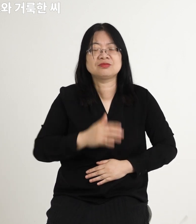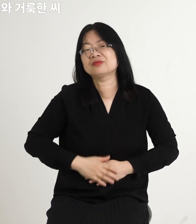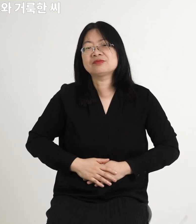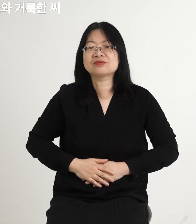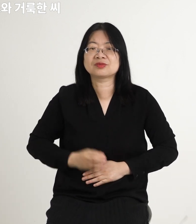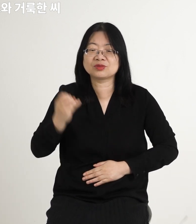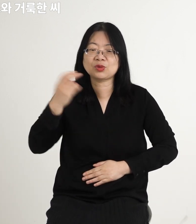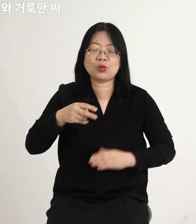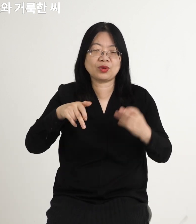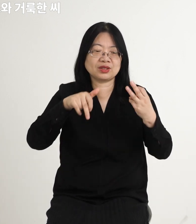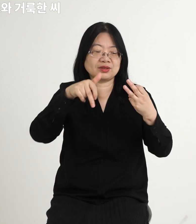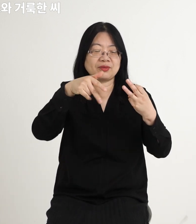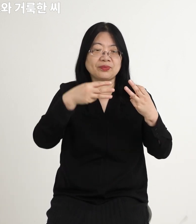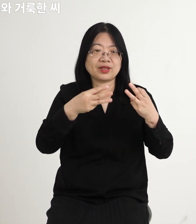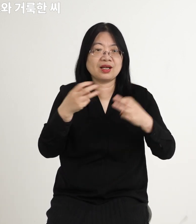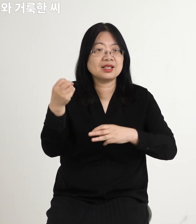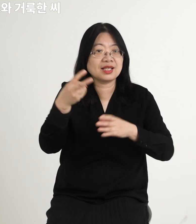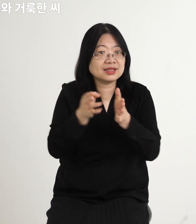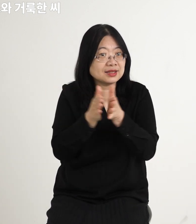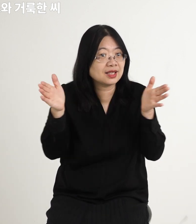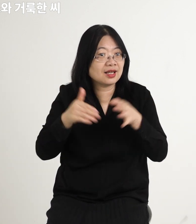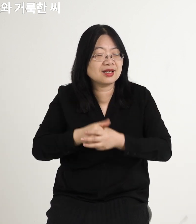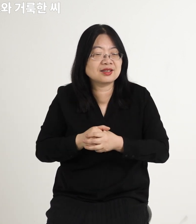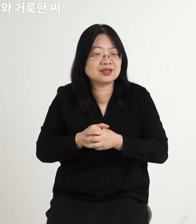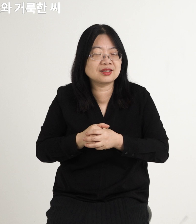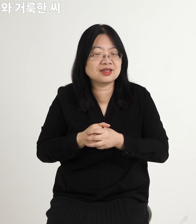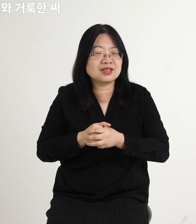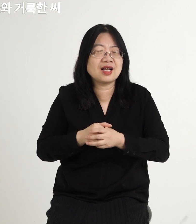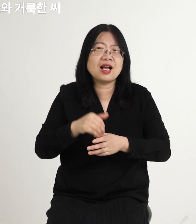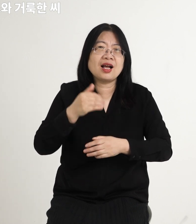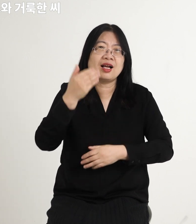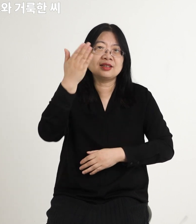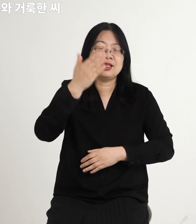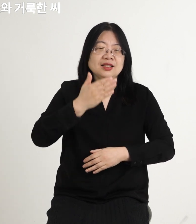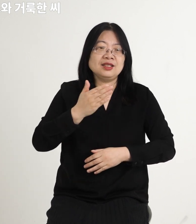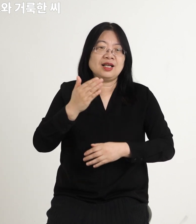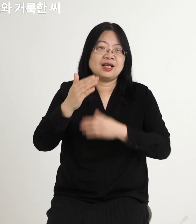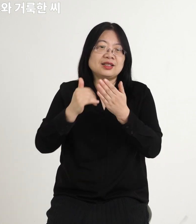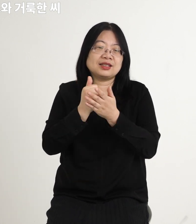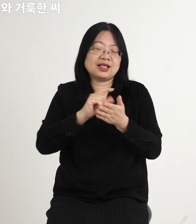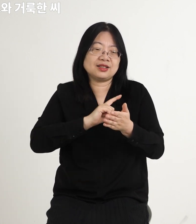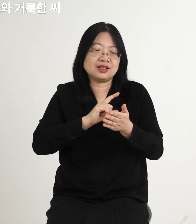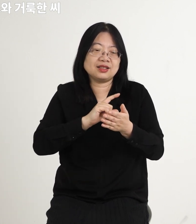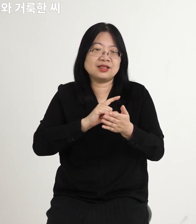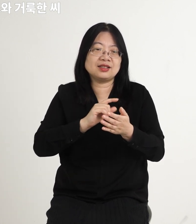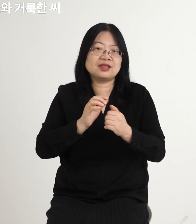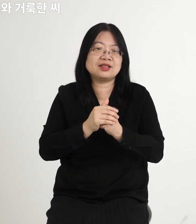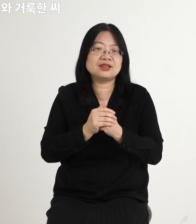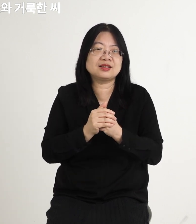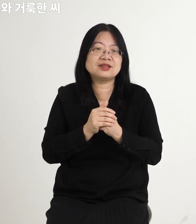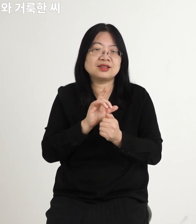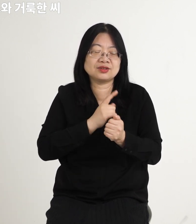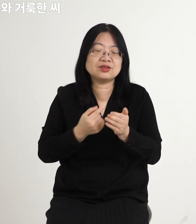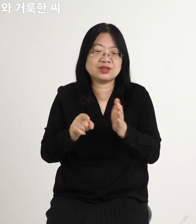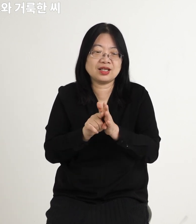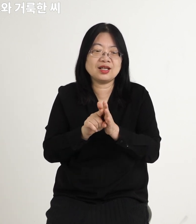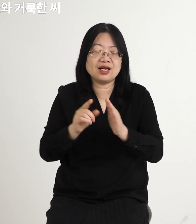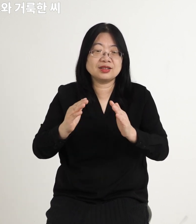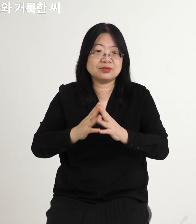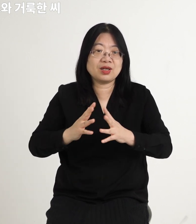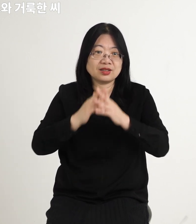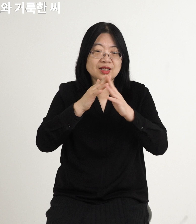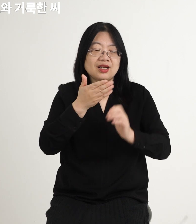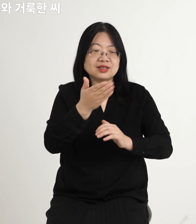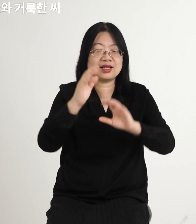13절 한번 같이 읽어보십시다. 시작. 그는 내 이름을 위하여 집을 건축할 것이요 나는 그의 나라